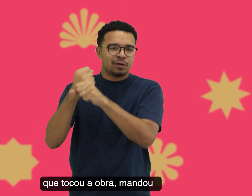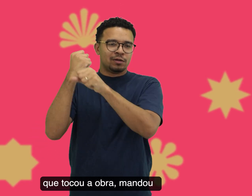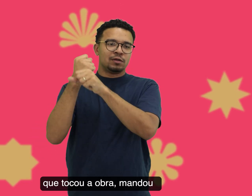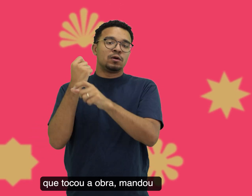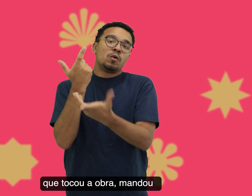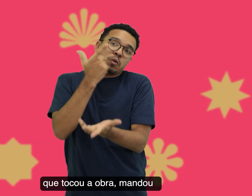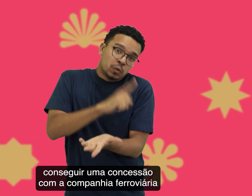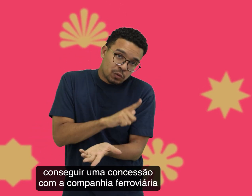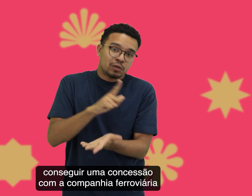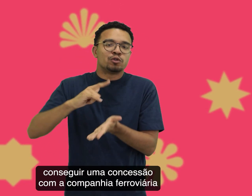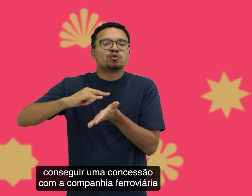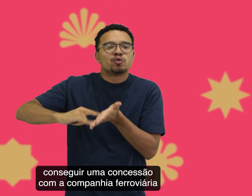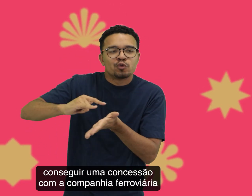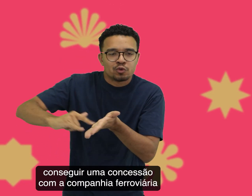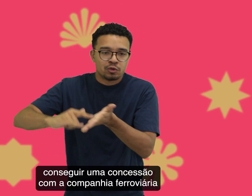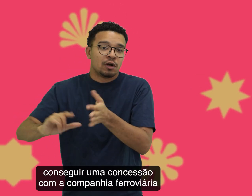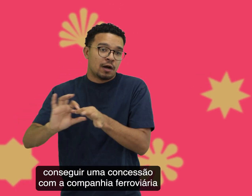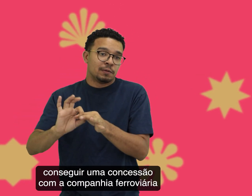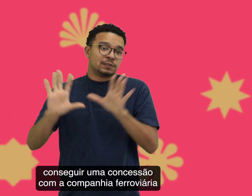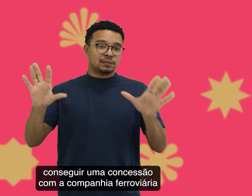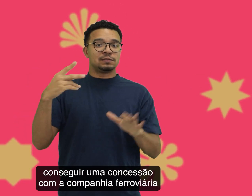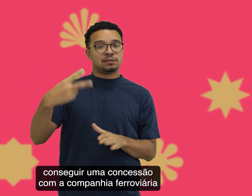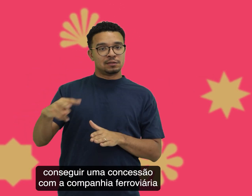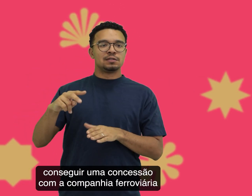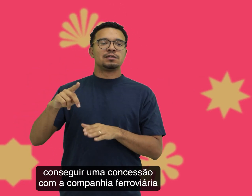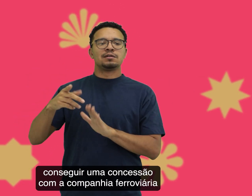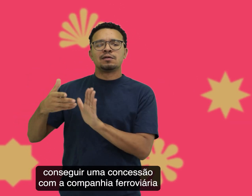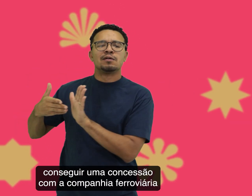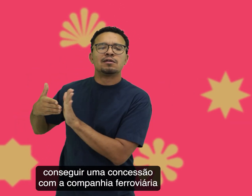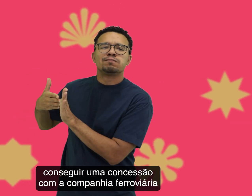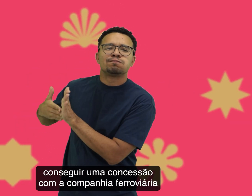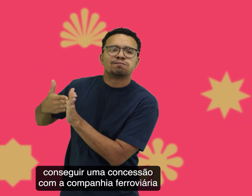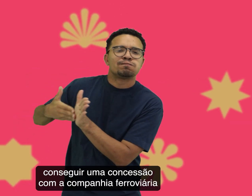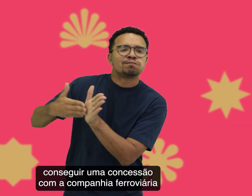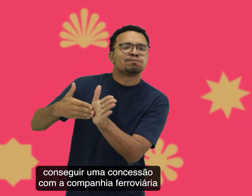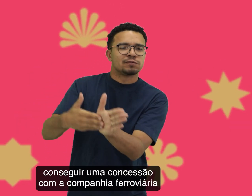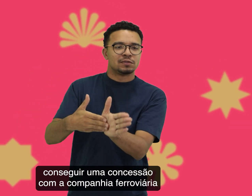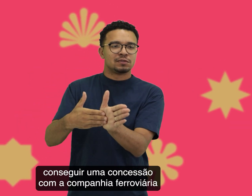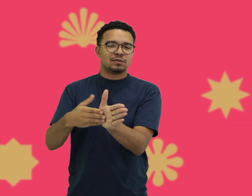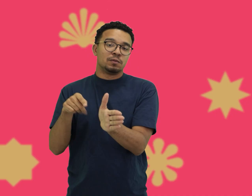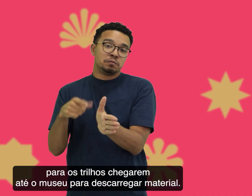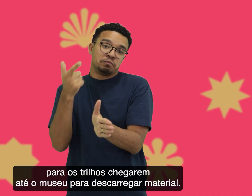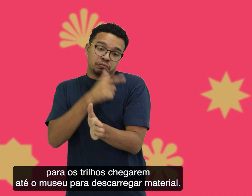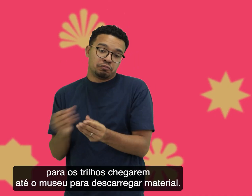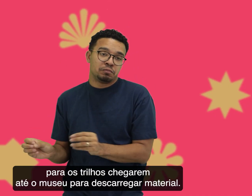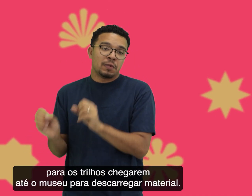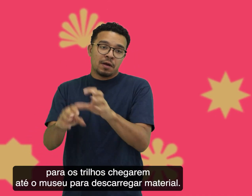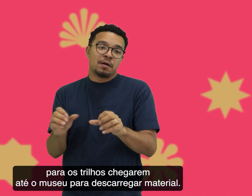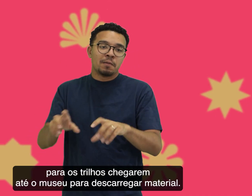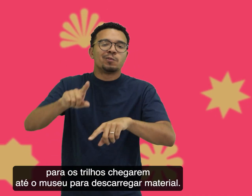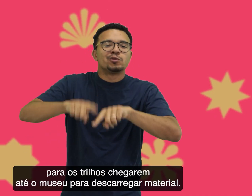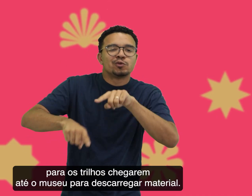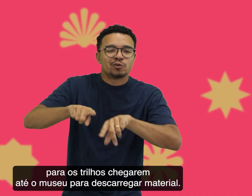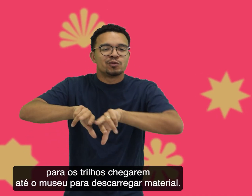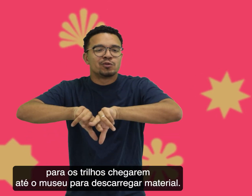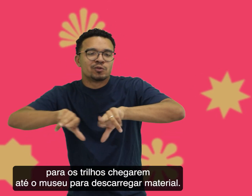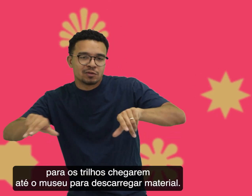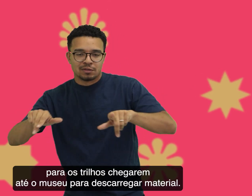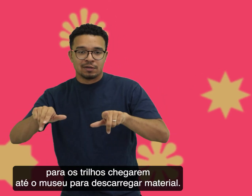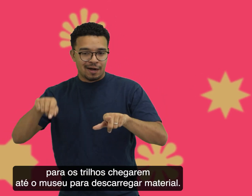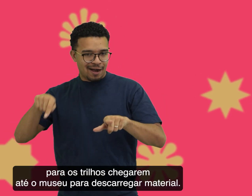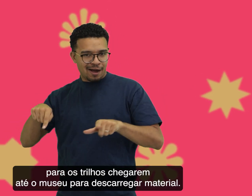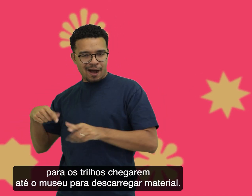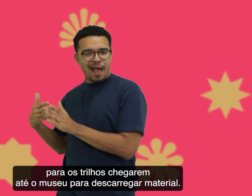obra, né, que tocou a obra, conseguiu uma concessão, né, com a companhia ferroviária para os trilhos